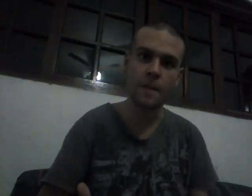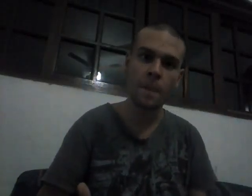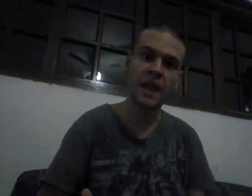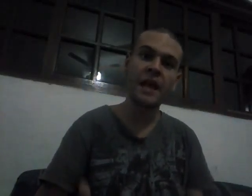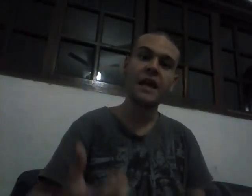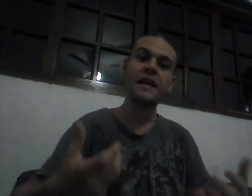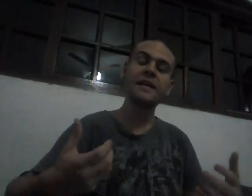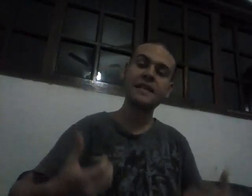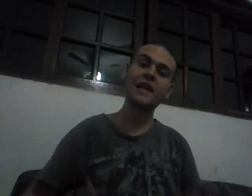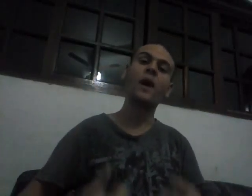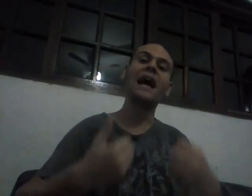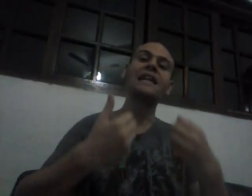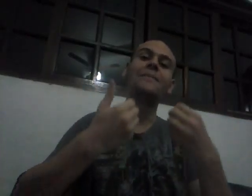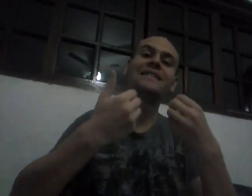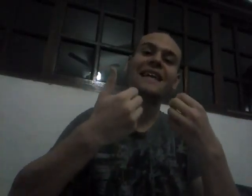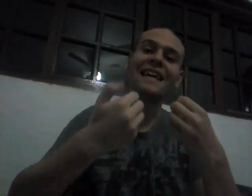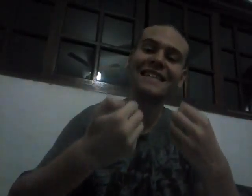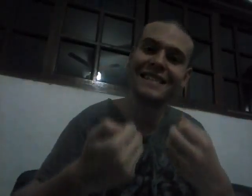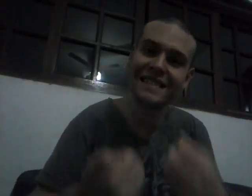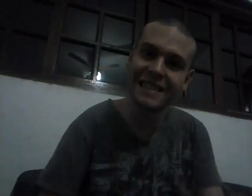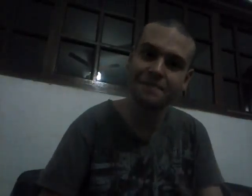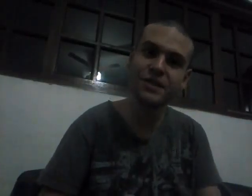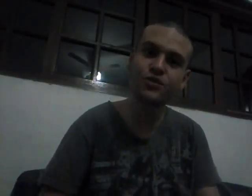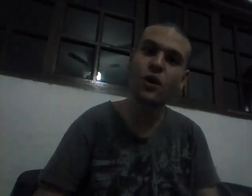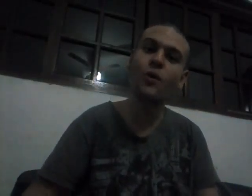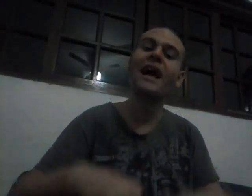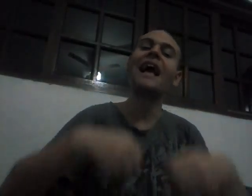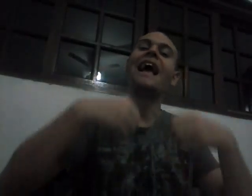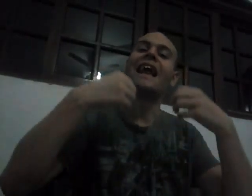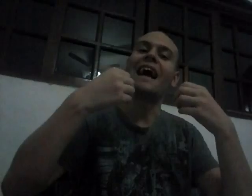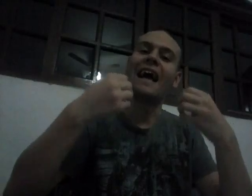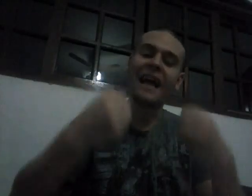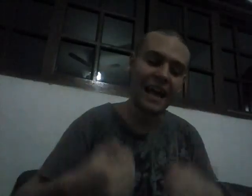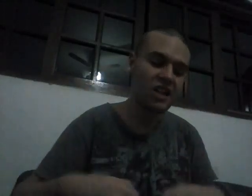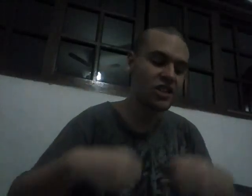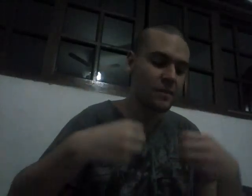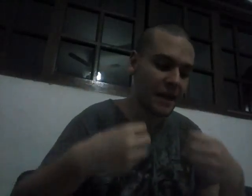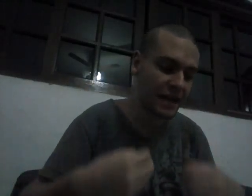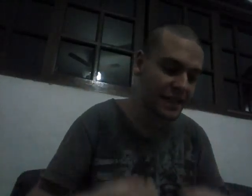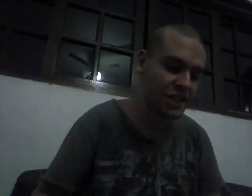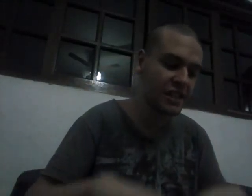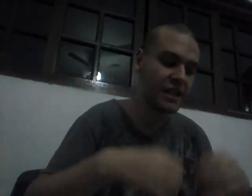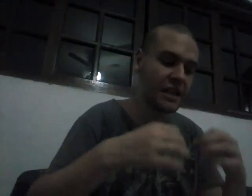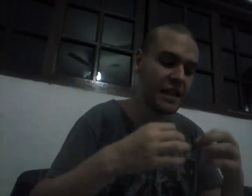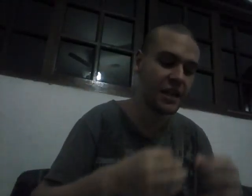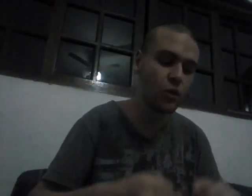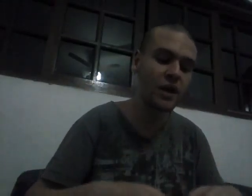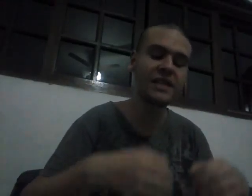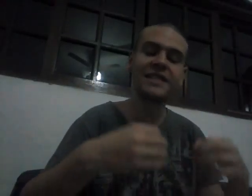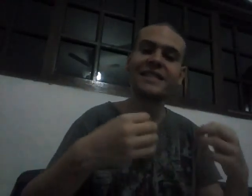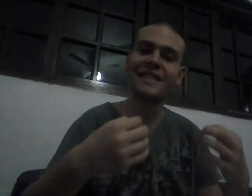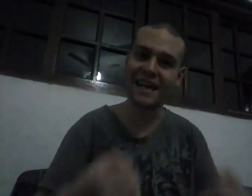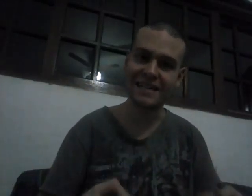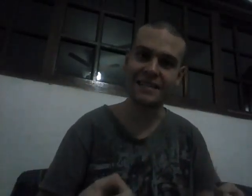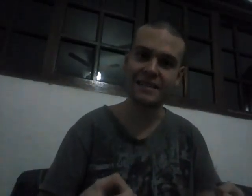Então, a Libras em si, pessoal, ela é chamada de língua de sinais,